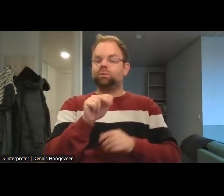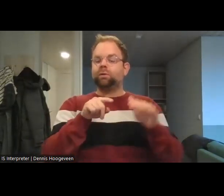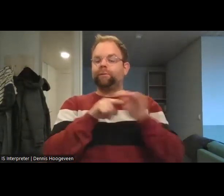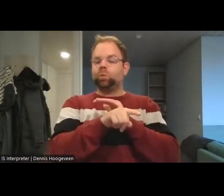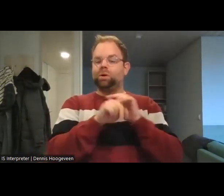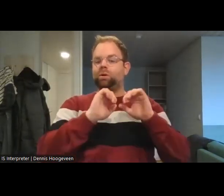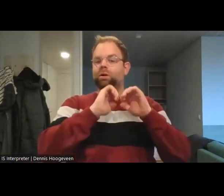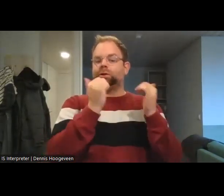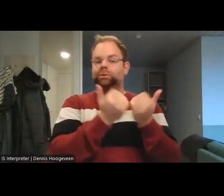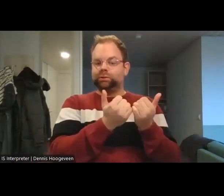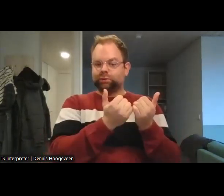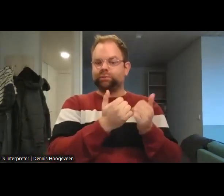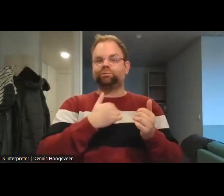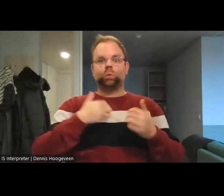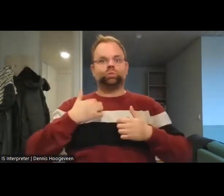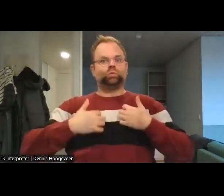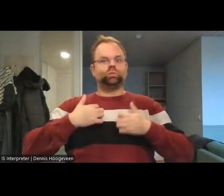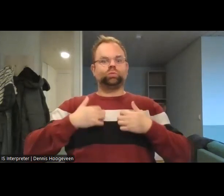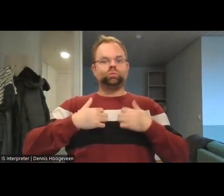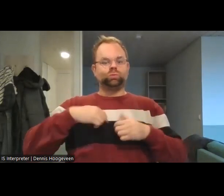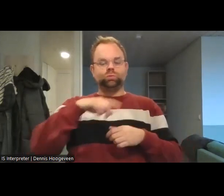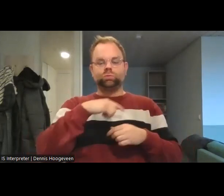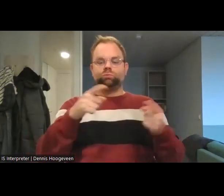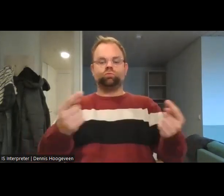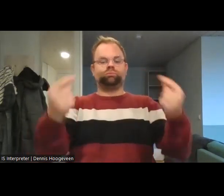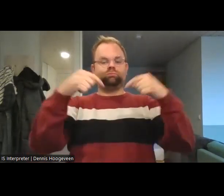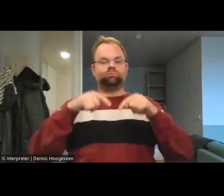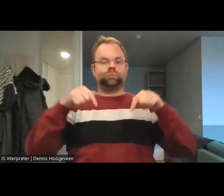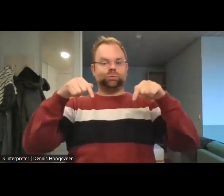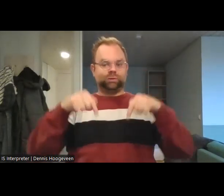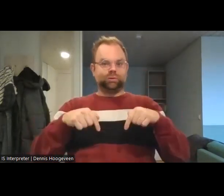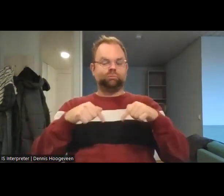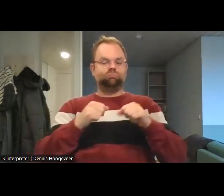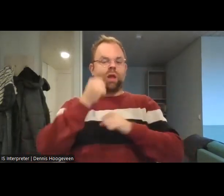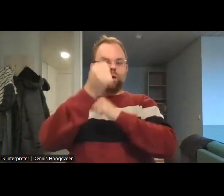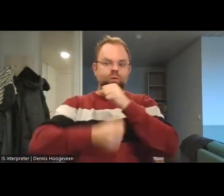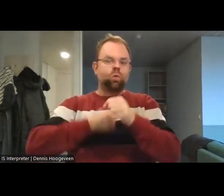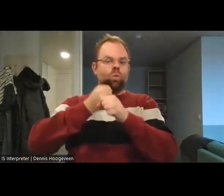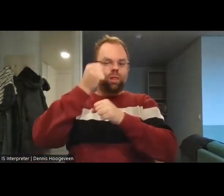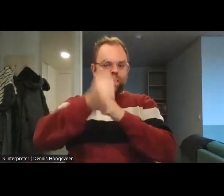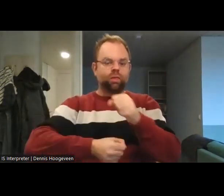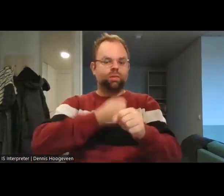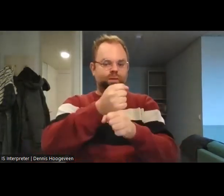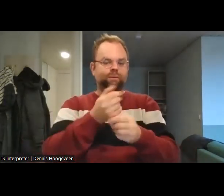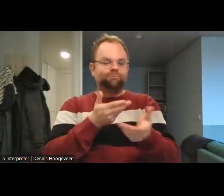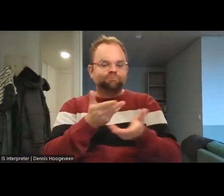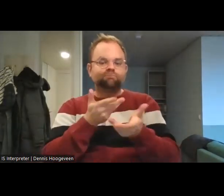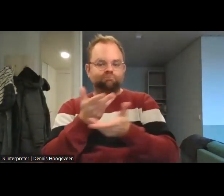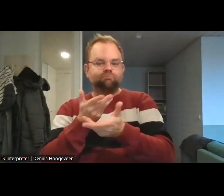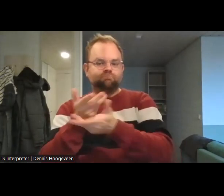vous recevoir dans cette consultation annuelle. Nous avons reçu 80